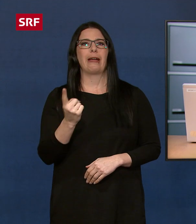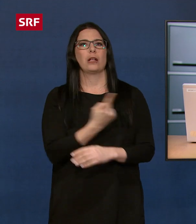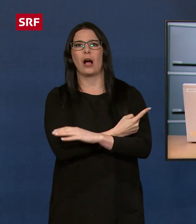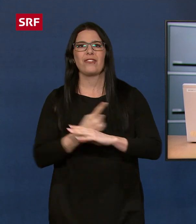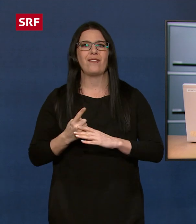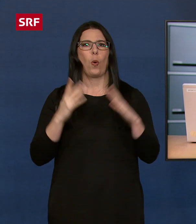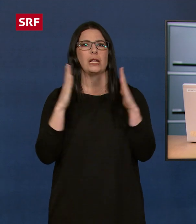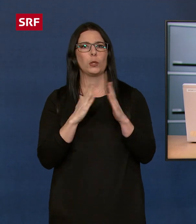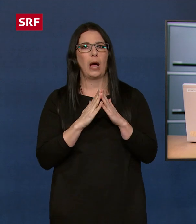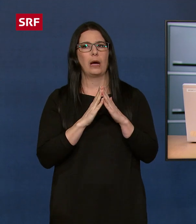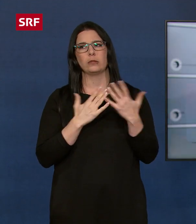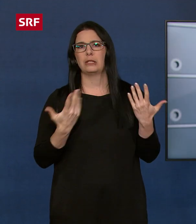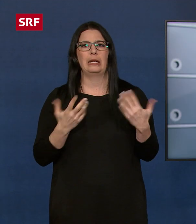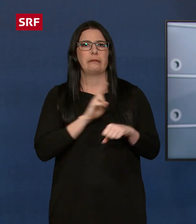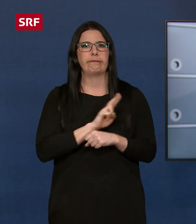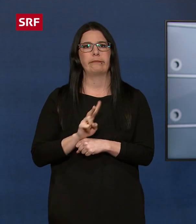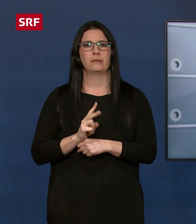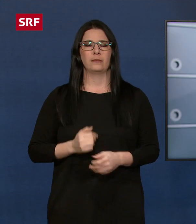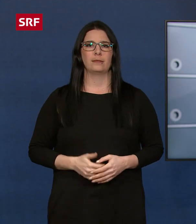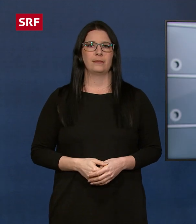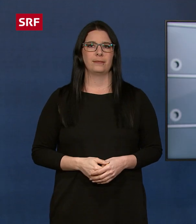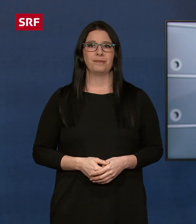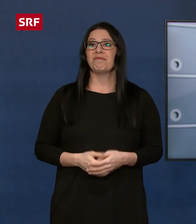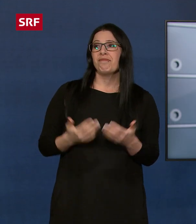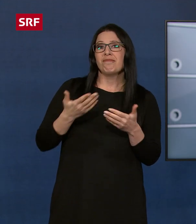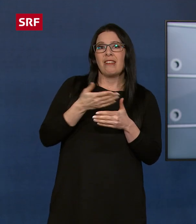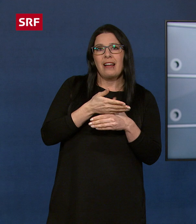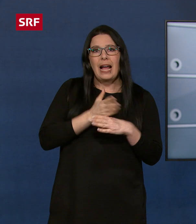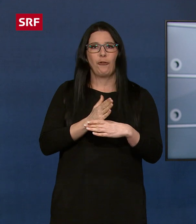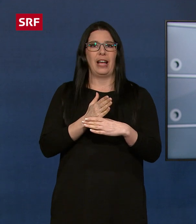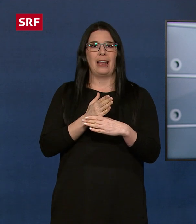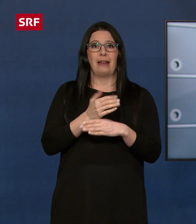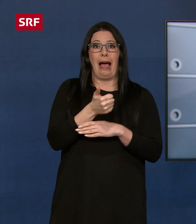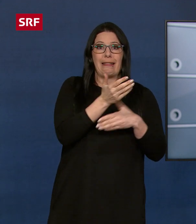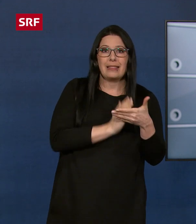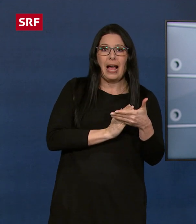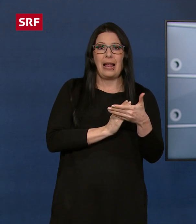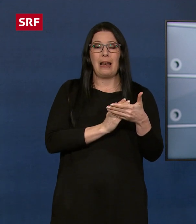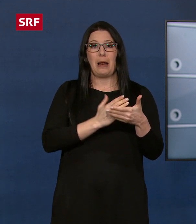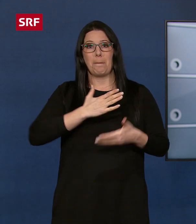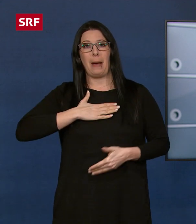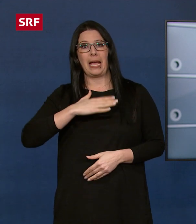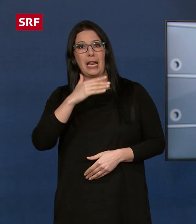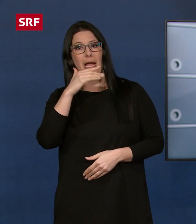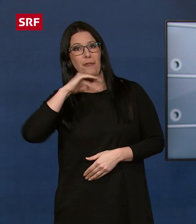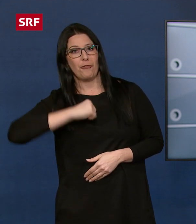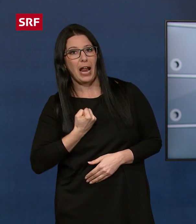Hausfrau sein und nie arbeiten gehen. Vielleicht so ein Teil. Der andere Teil ist dann halt meine Frau oder ja.